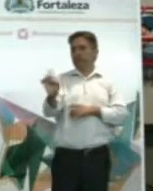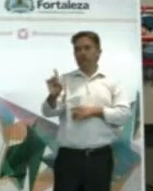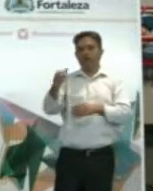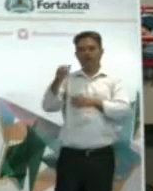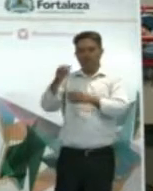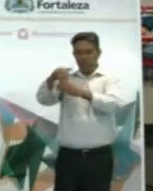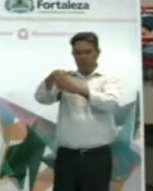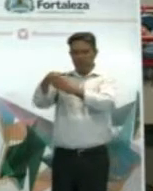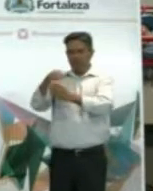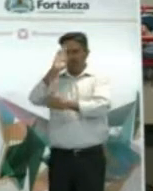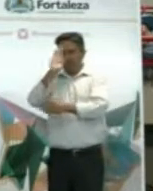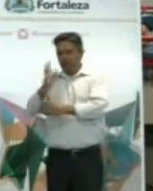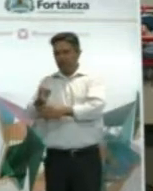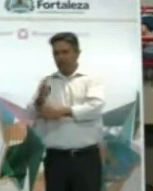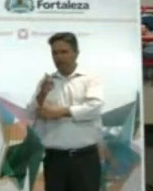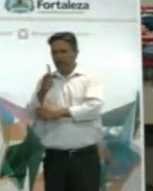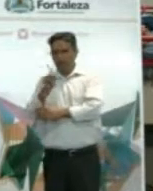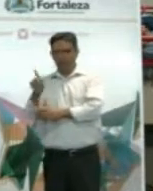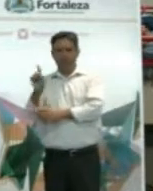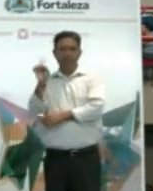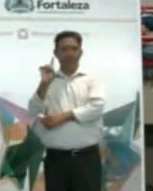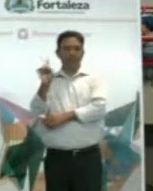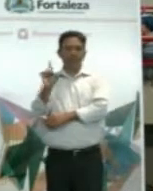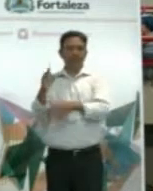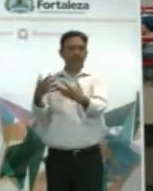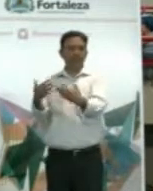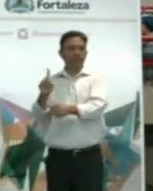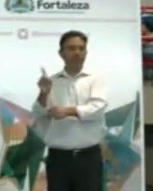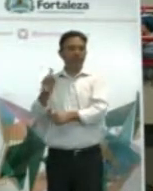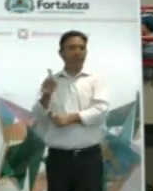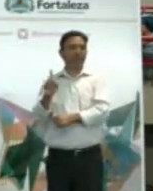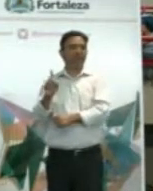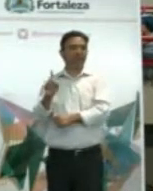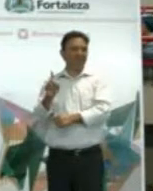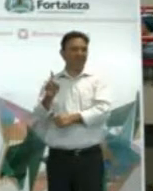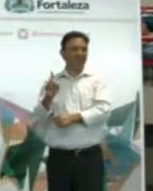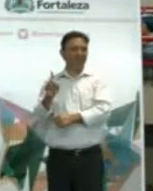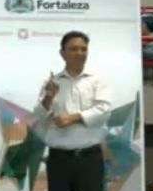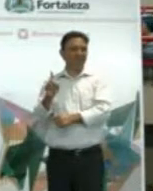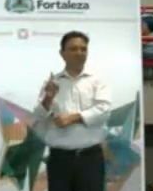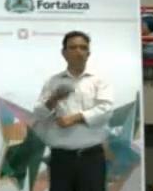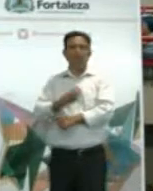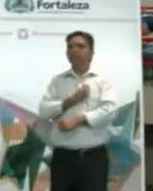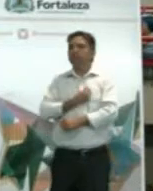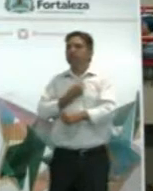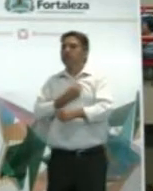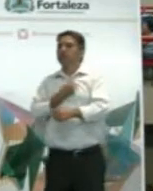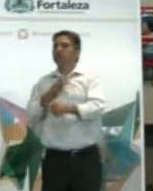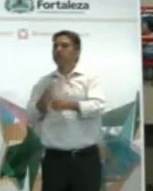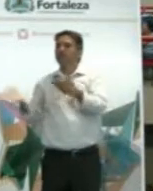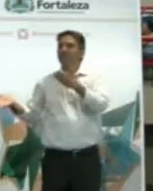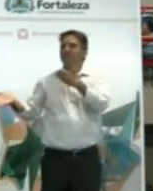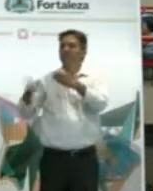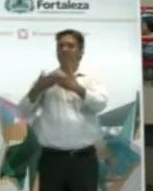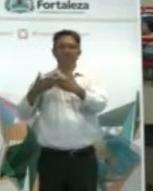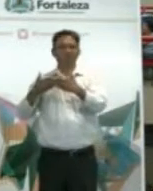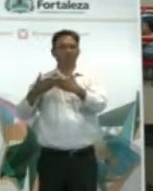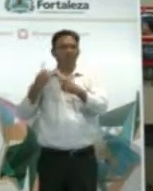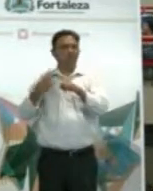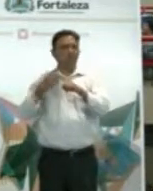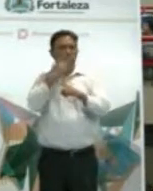eleição direta para presidente. Foi uma decepção para fechar mesmo a vida da gente na luta contra a ditadura. Qual era o